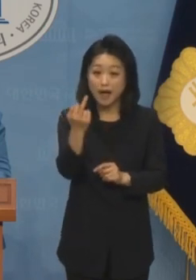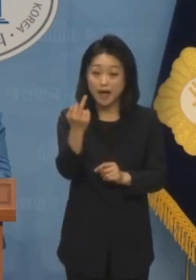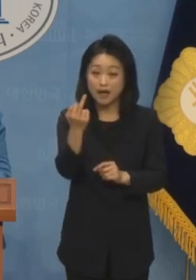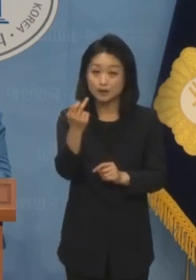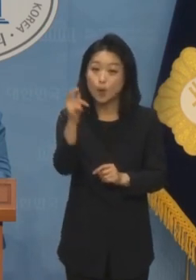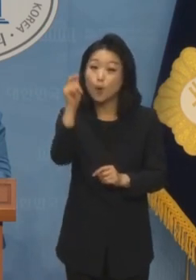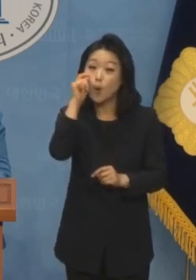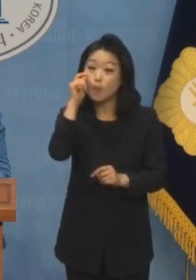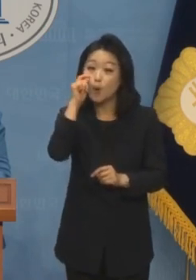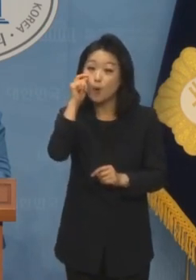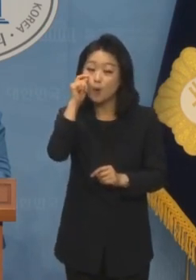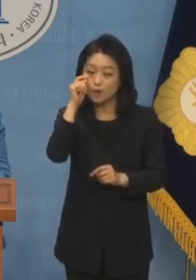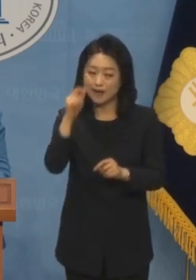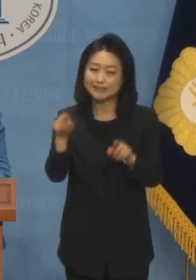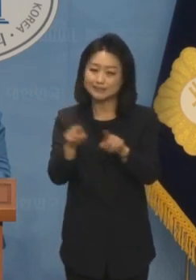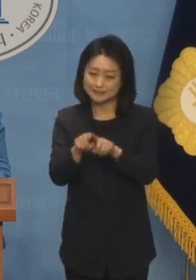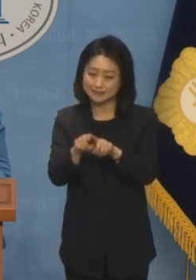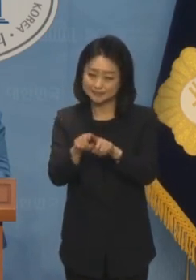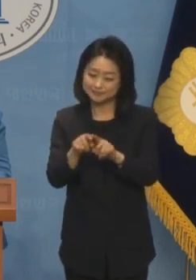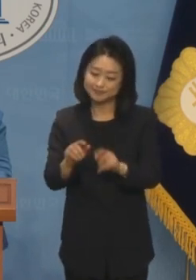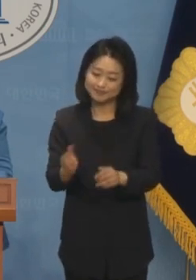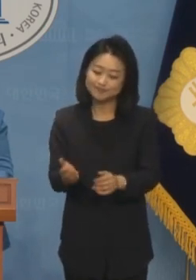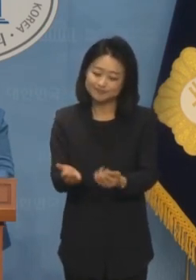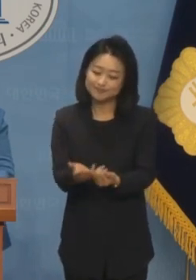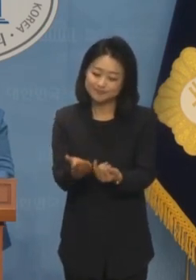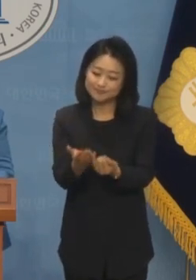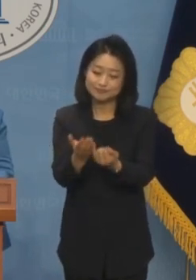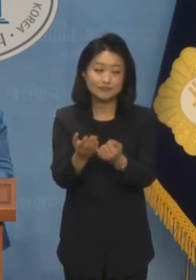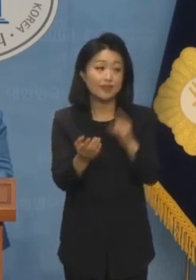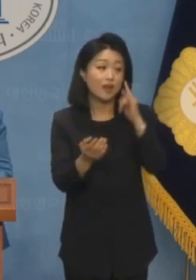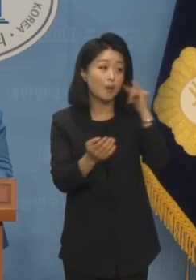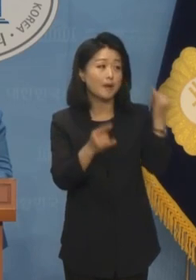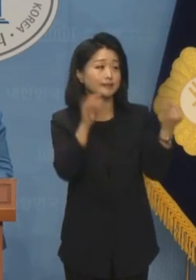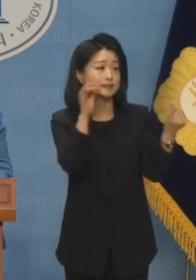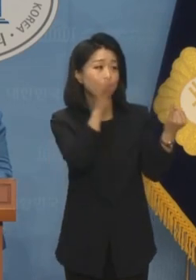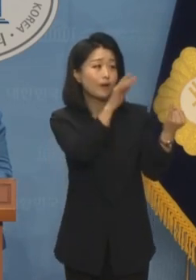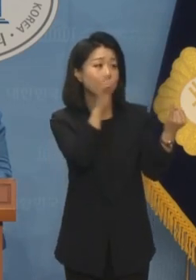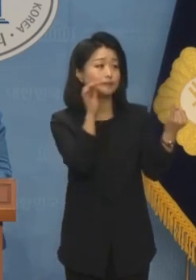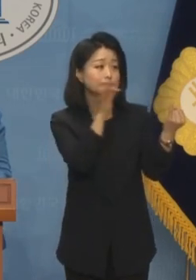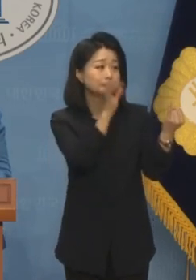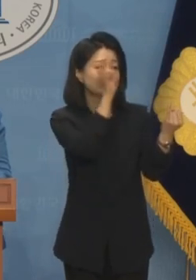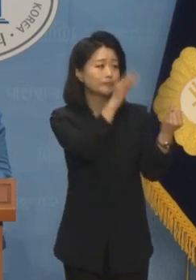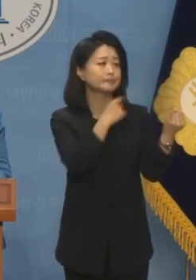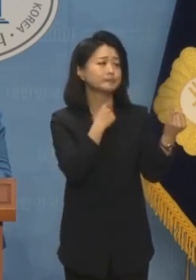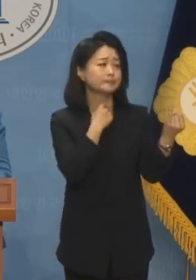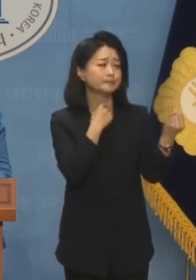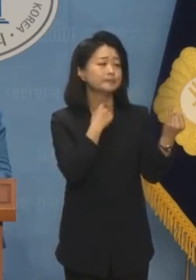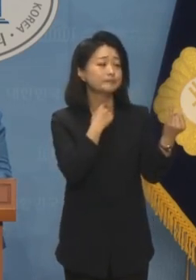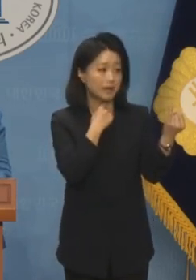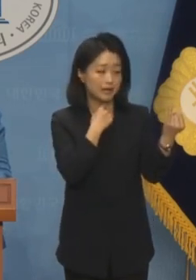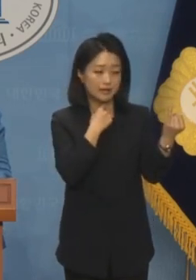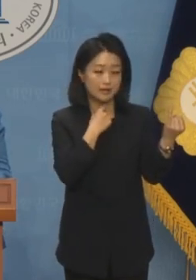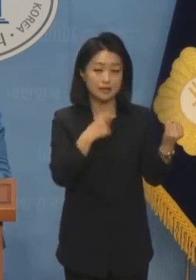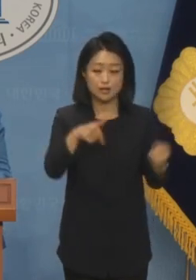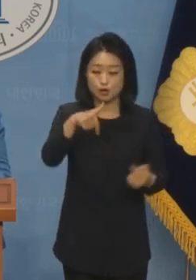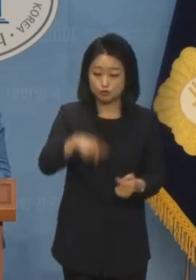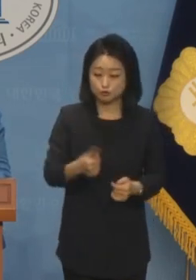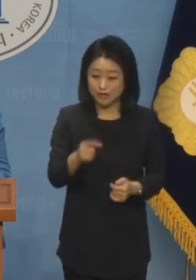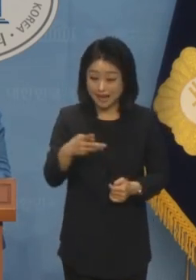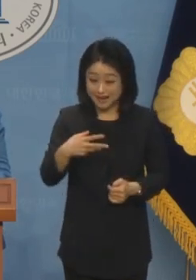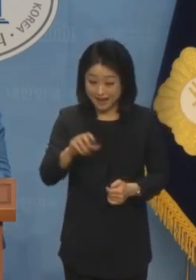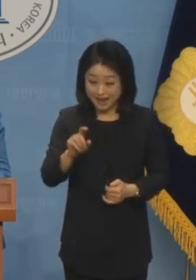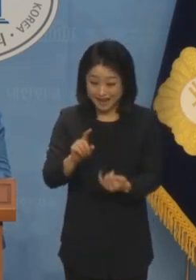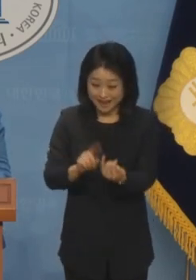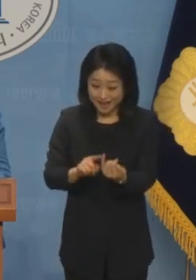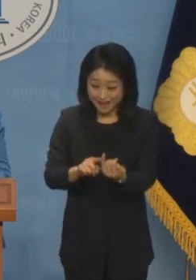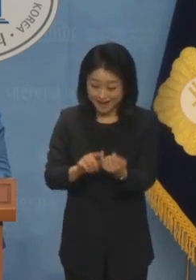아버지와 함께 성장했습니다. 엄마를 많이 그리워했습니다. 엄마를 보고 싶어 했습니다. 구하라는 그렇게 성장을